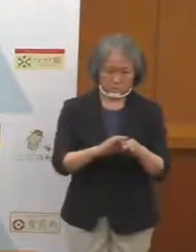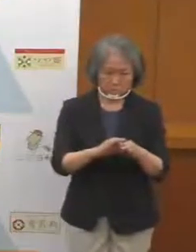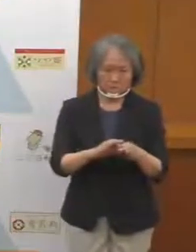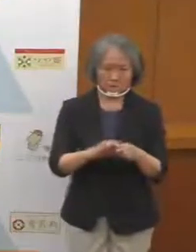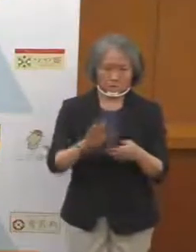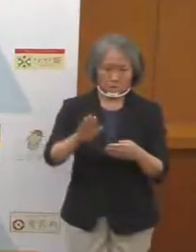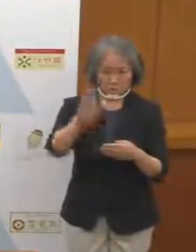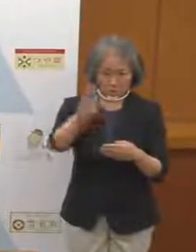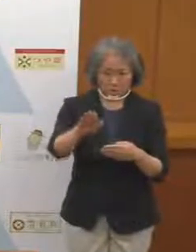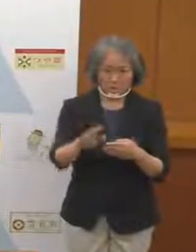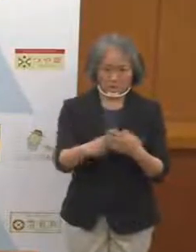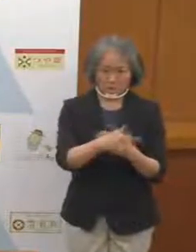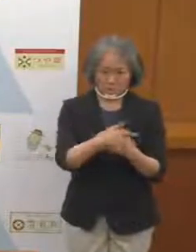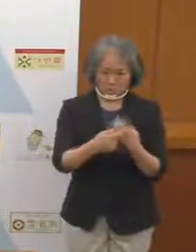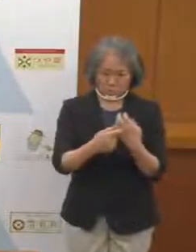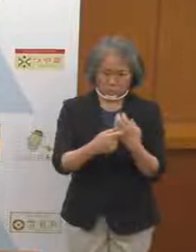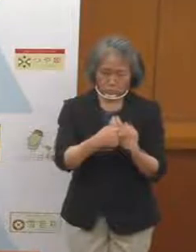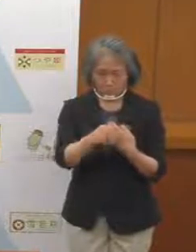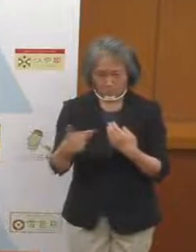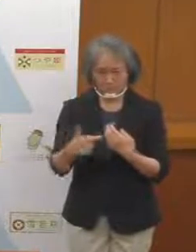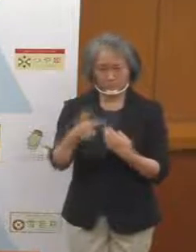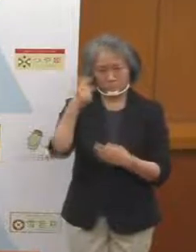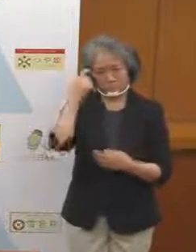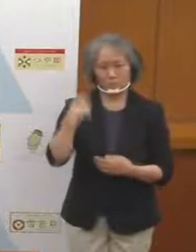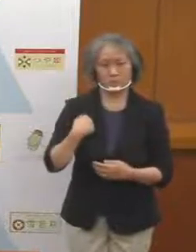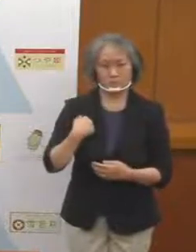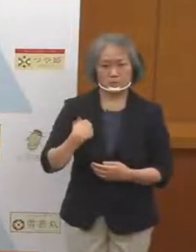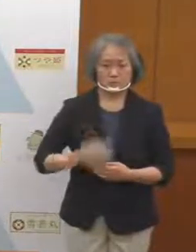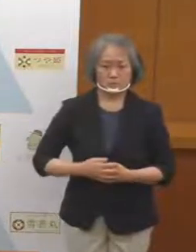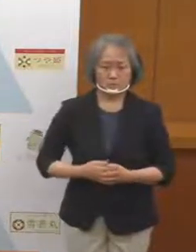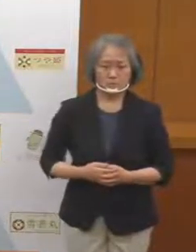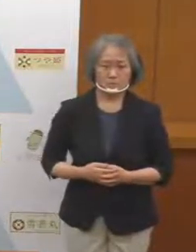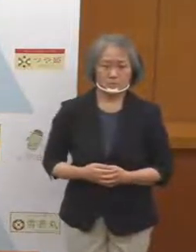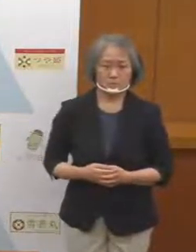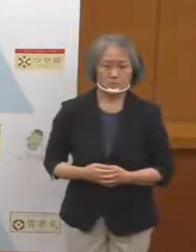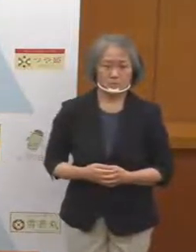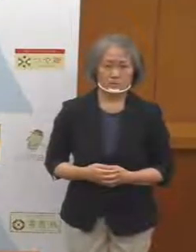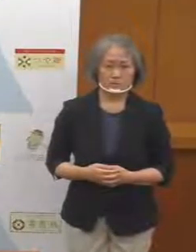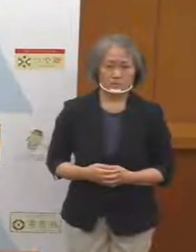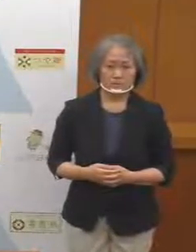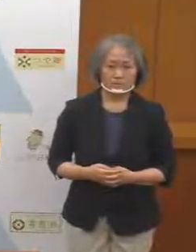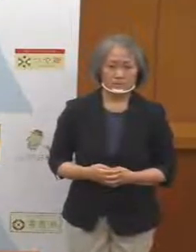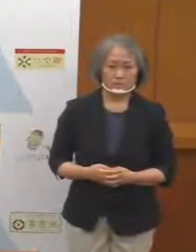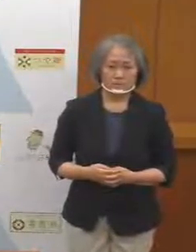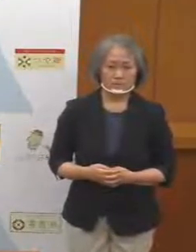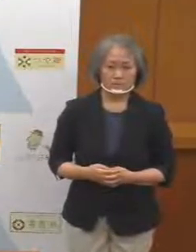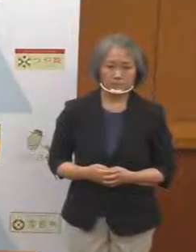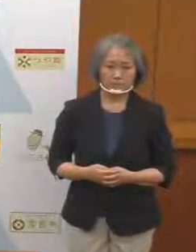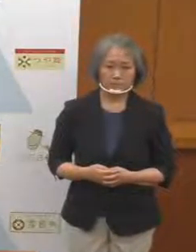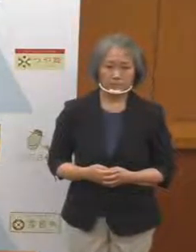これから大きなポイントになっていくのではないかなというふうにも思ったところです